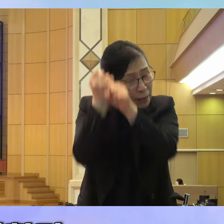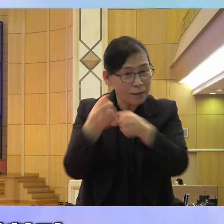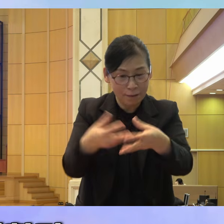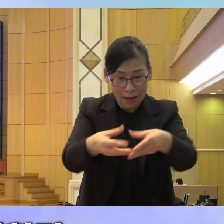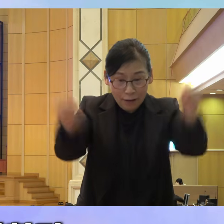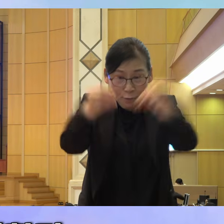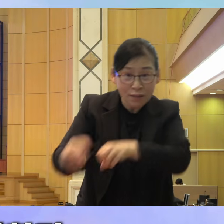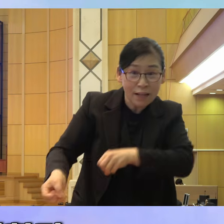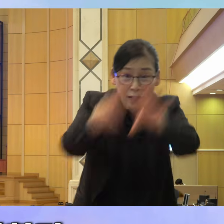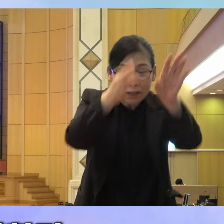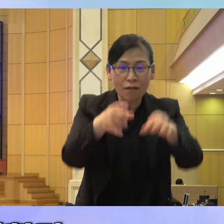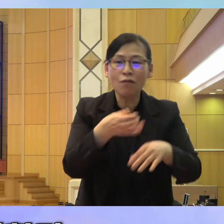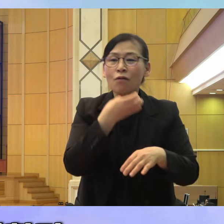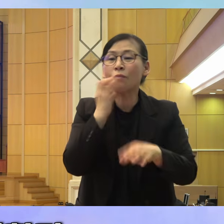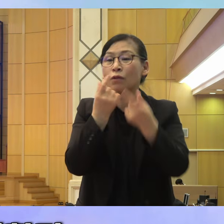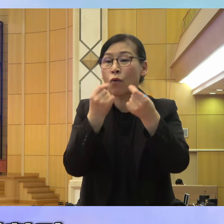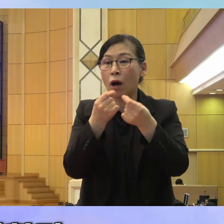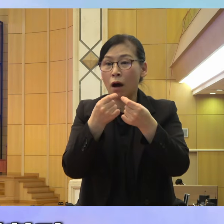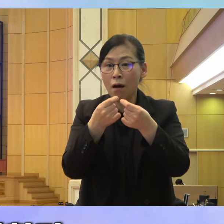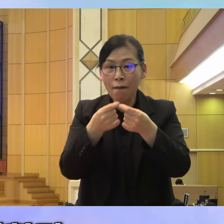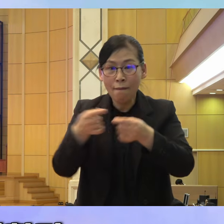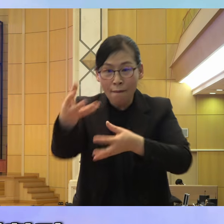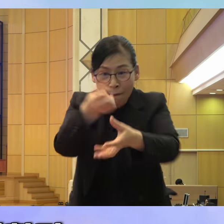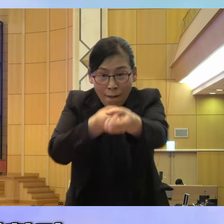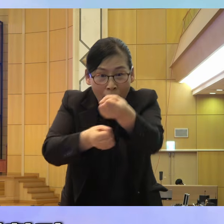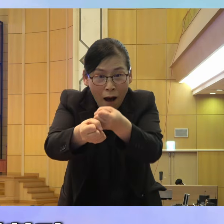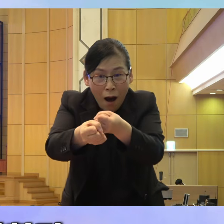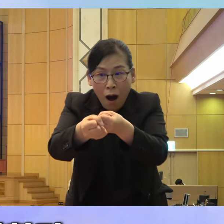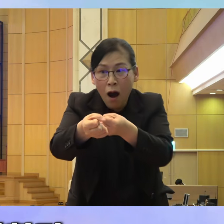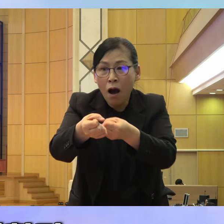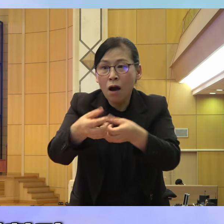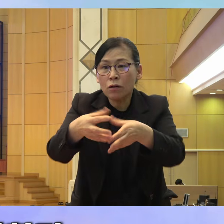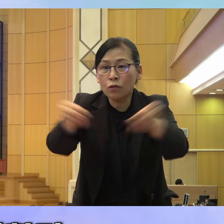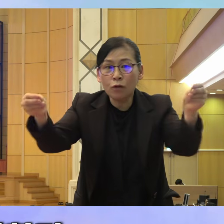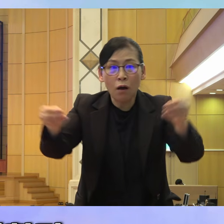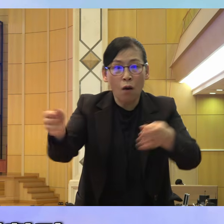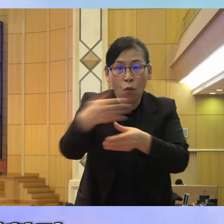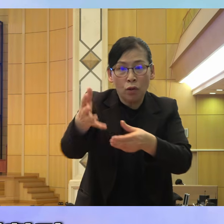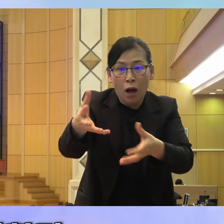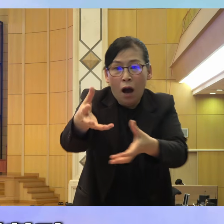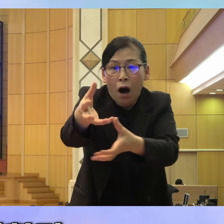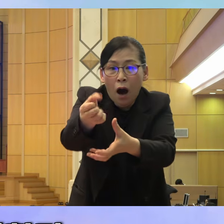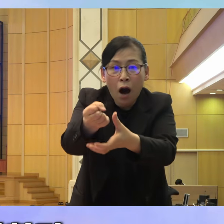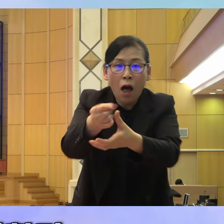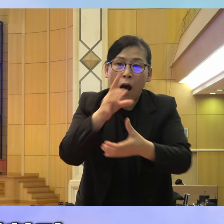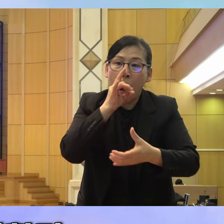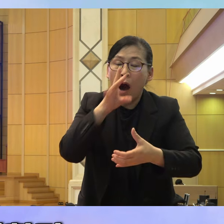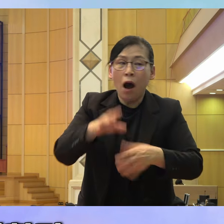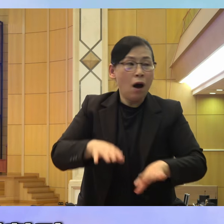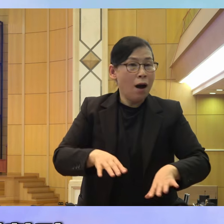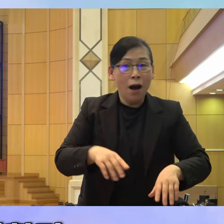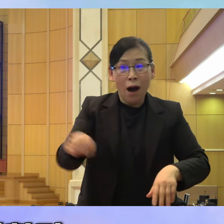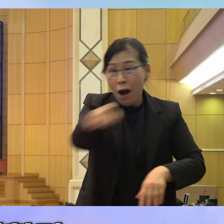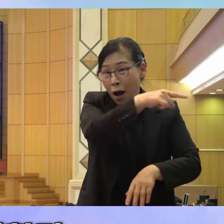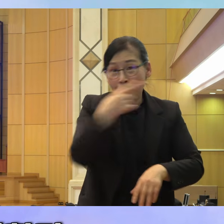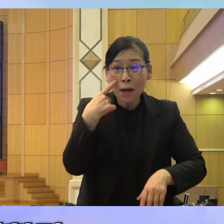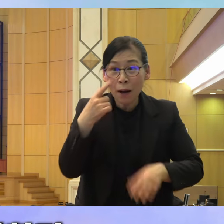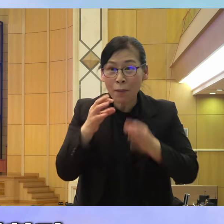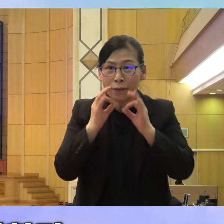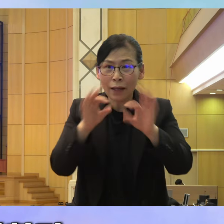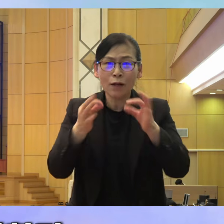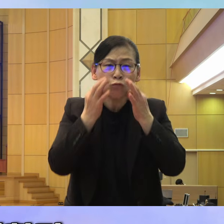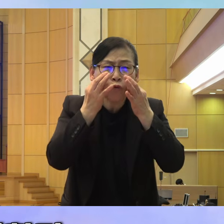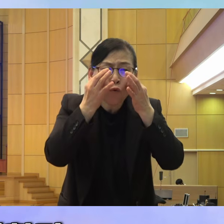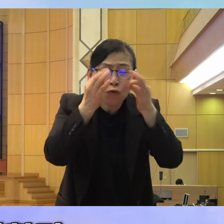그물 내리다 그랬더니 그물이 찢어질 정도로 엄청나게 많이 고기도 잡혔잖아요. 아이고, 뭐 여러분이 그냥 노력이